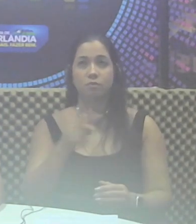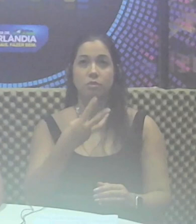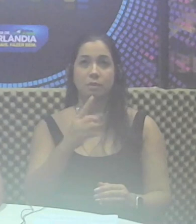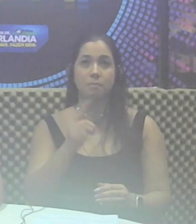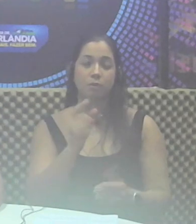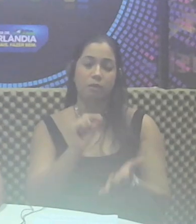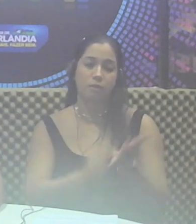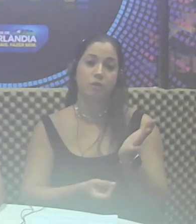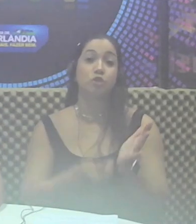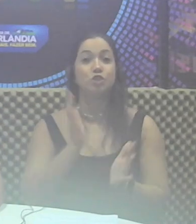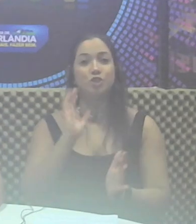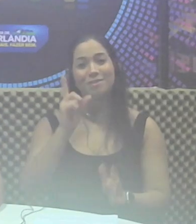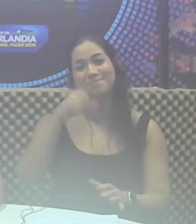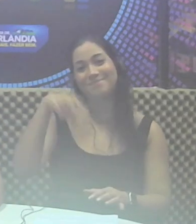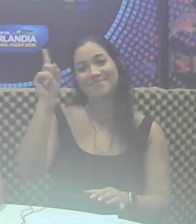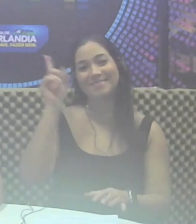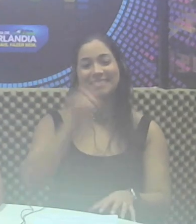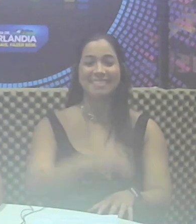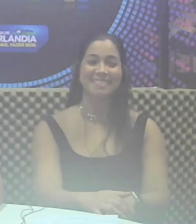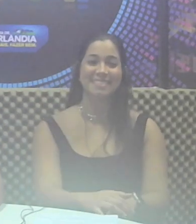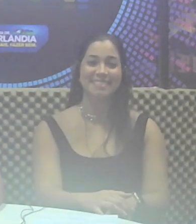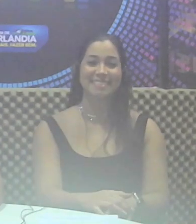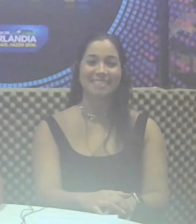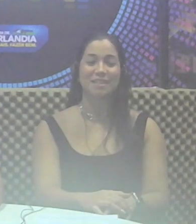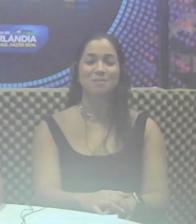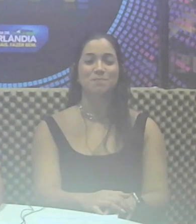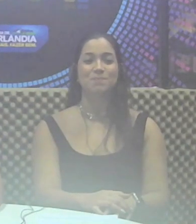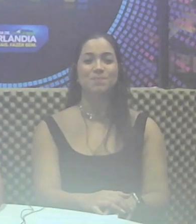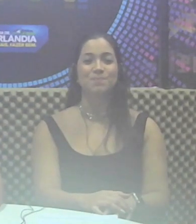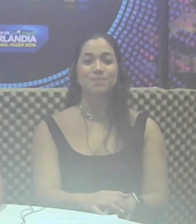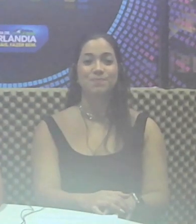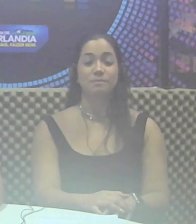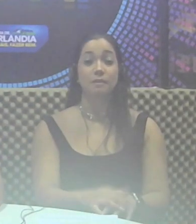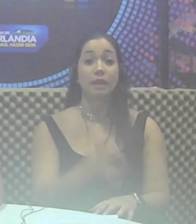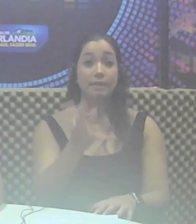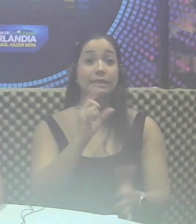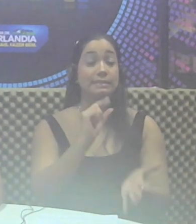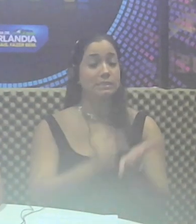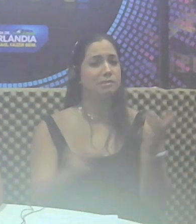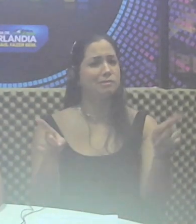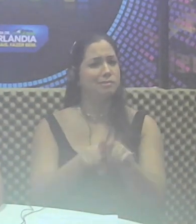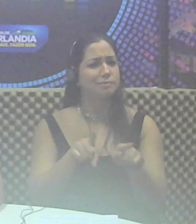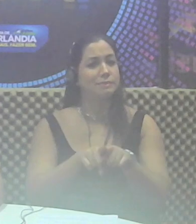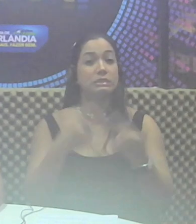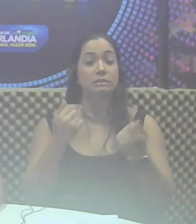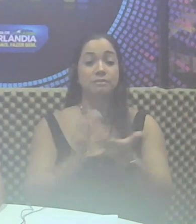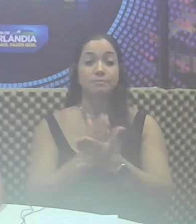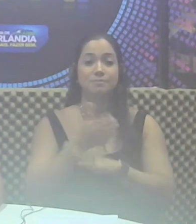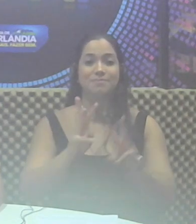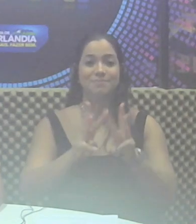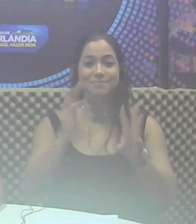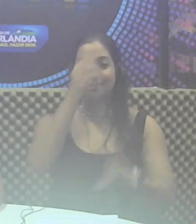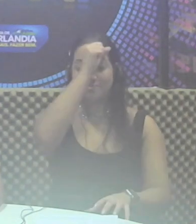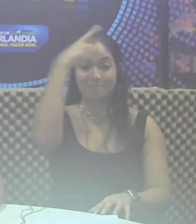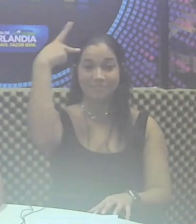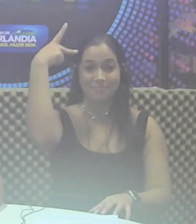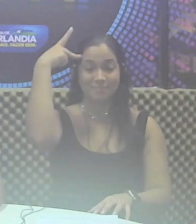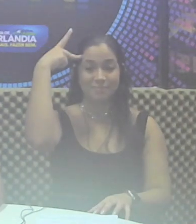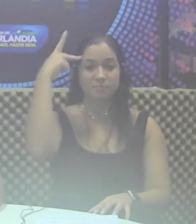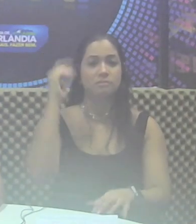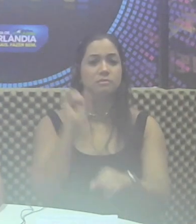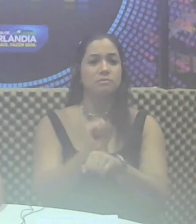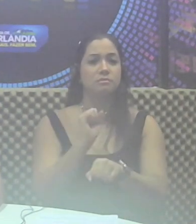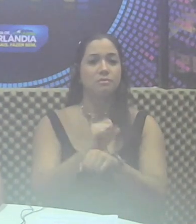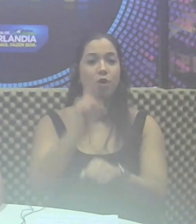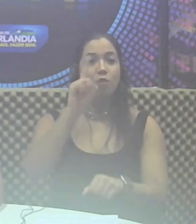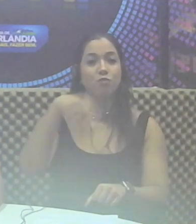mil cadastros já haviam sido validados no sistema. Para se cadastrar, é preciso acessar o portal da Prefeitura e